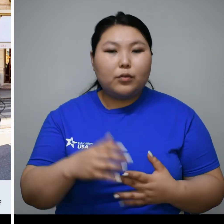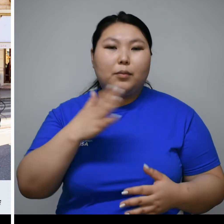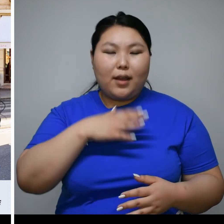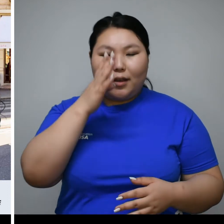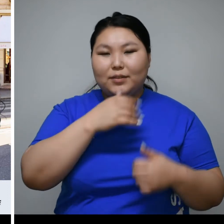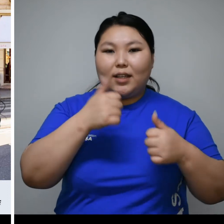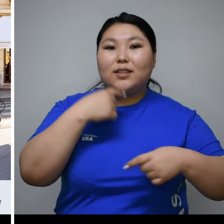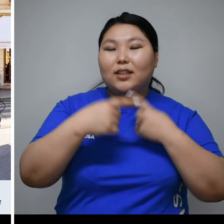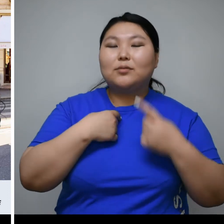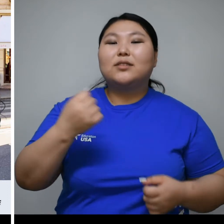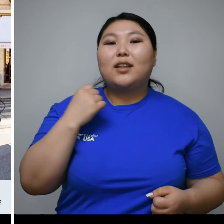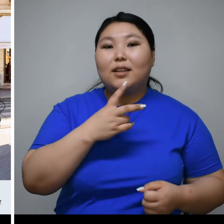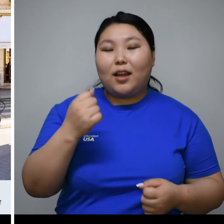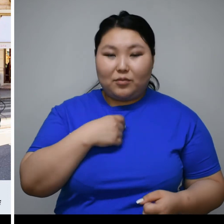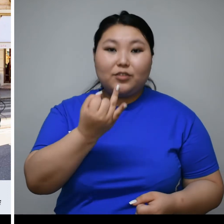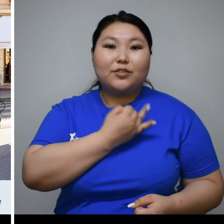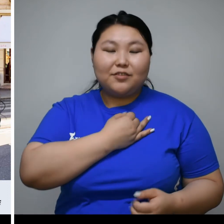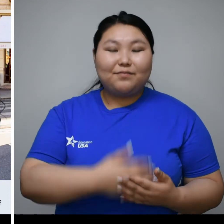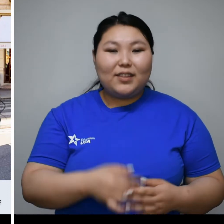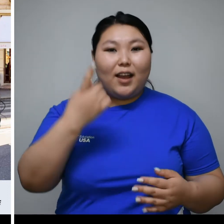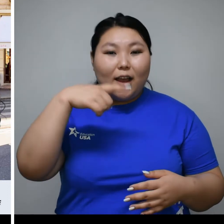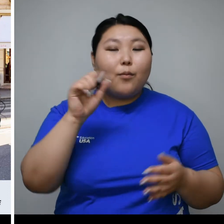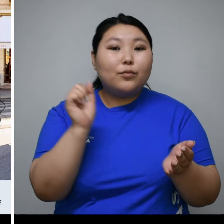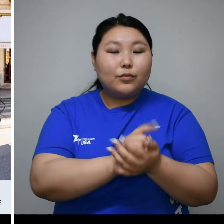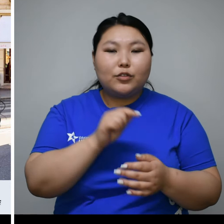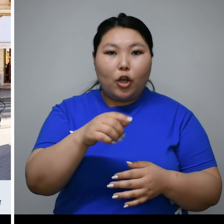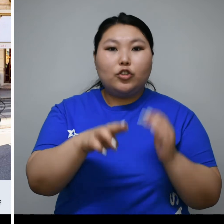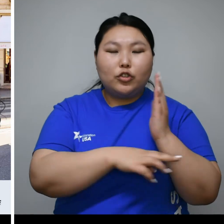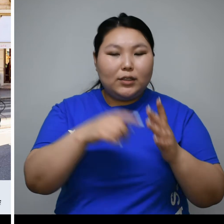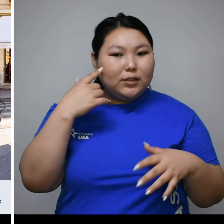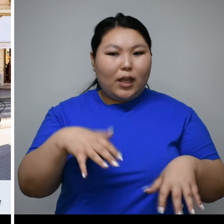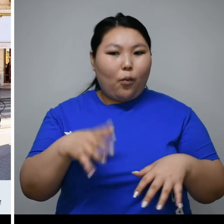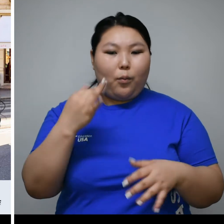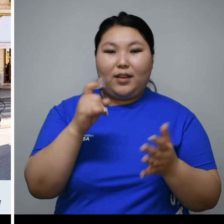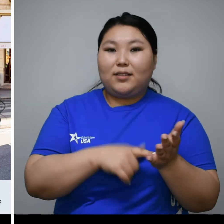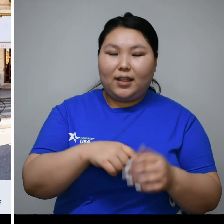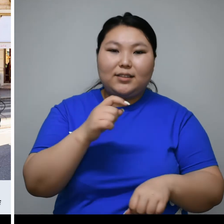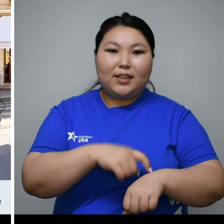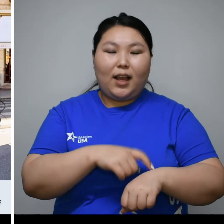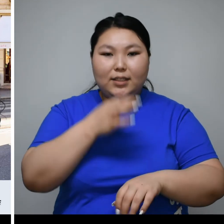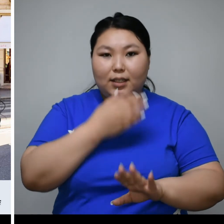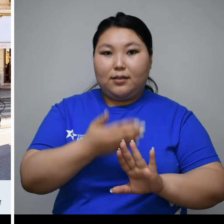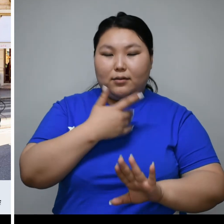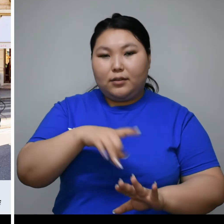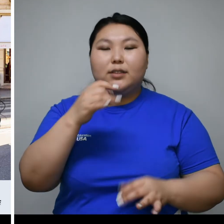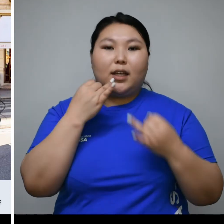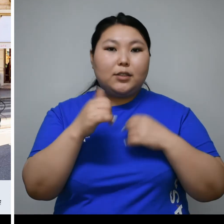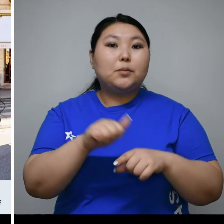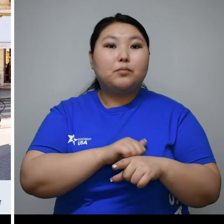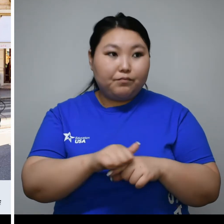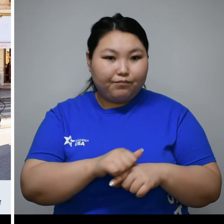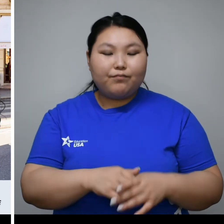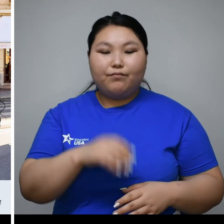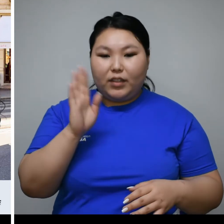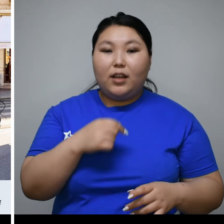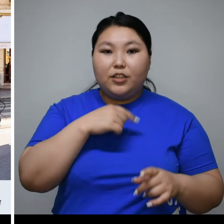бол би аягүй сайн ярьч чаднаа гэж бэлтгэдэг. Хамгийн гол нь тэр өдрөө сандрахгүй байх хэрэгтэй. Дээрээс нь цагаасаа эрт гарч ярилцлагандаа